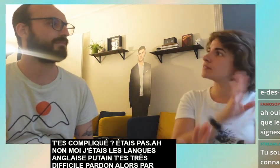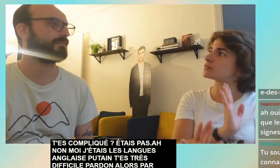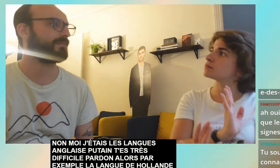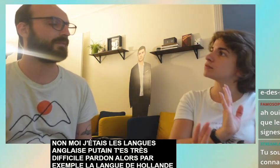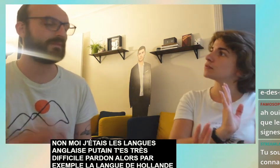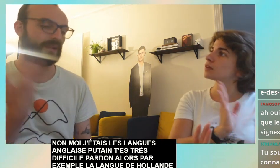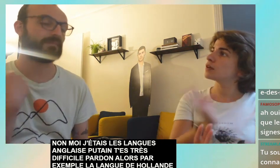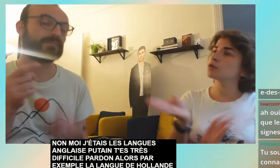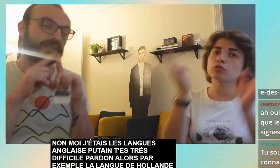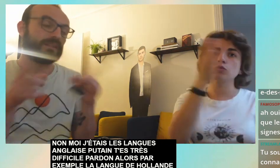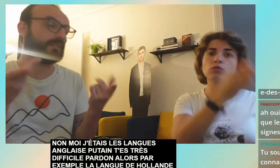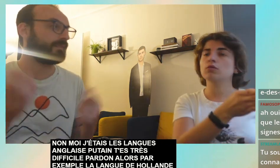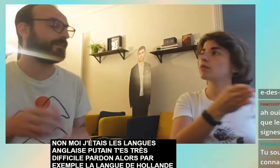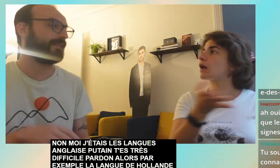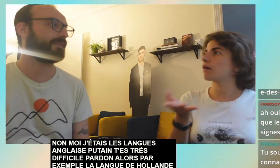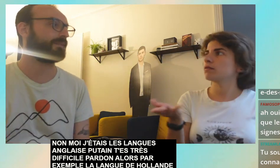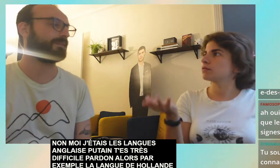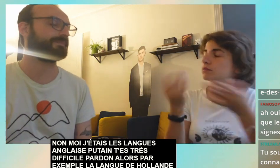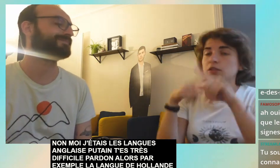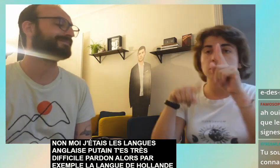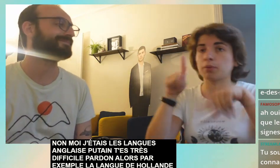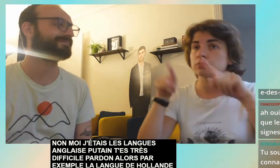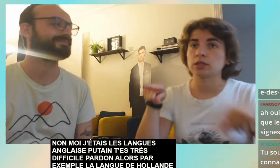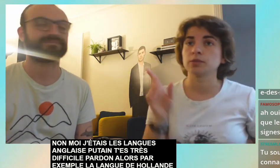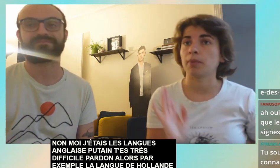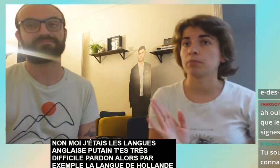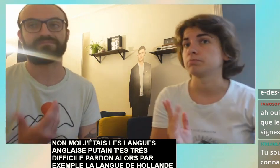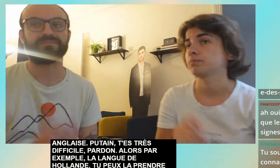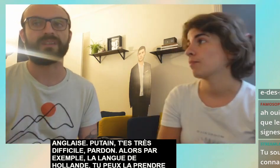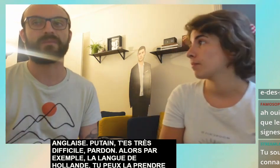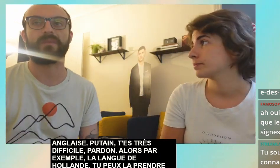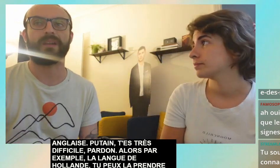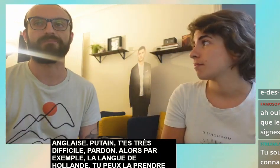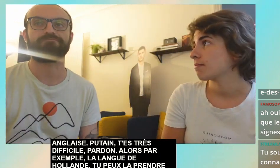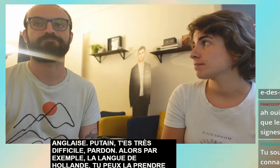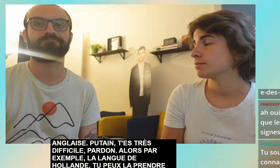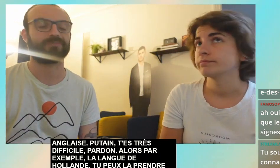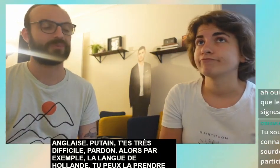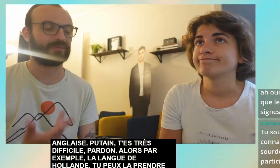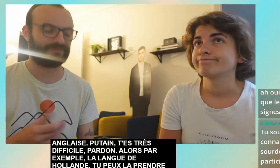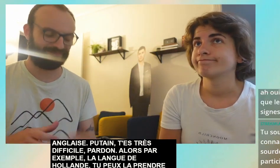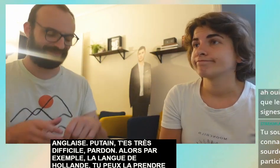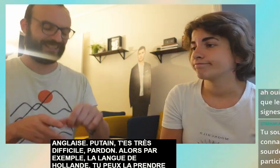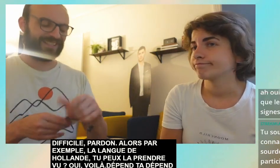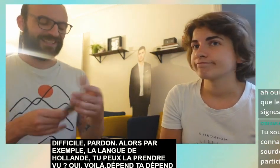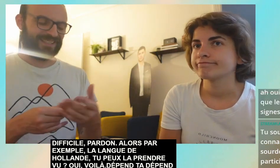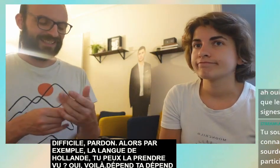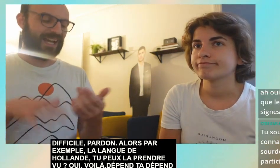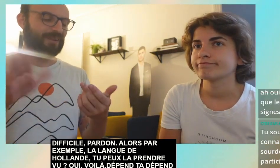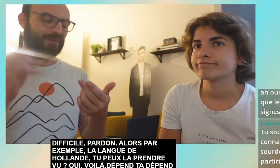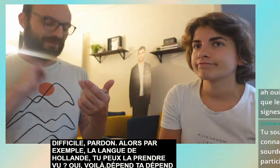vite. Oui, voilà. C'est une différence. Ça dépend, ça dépend. Voilà. Donc, Alors,